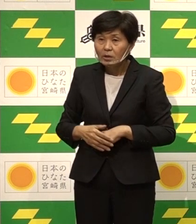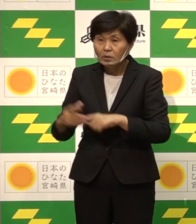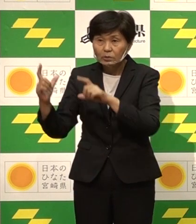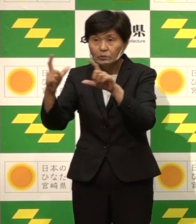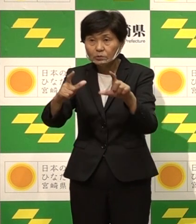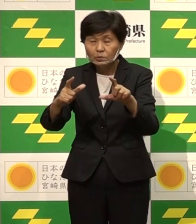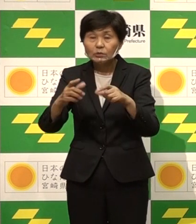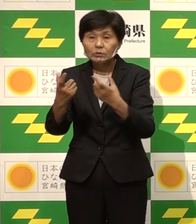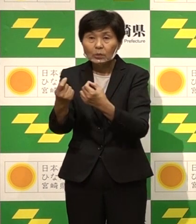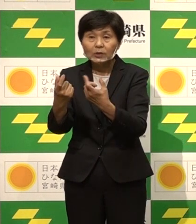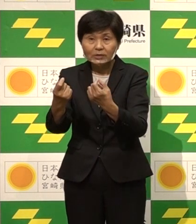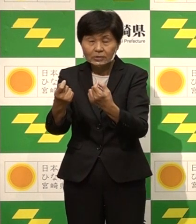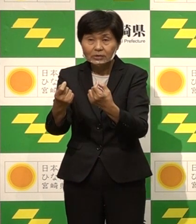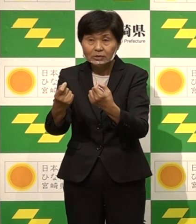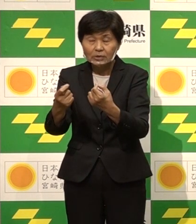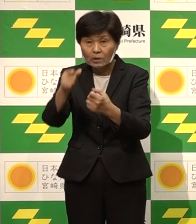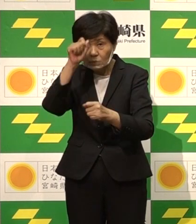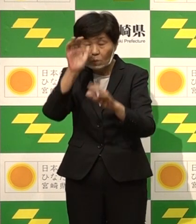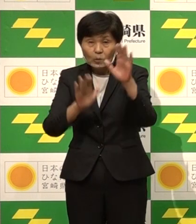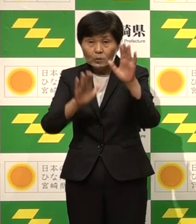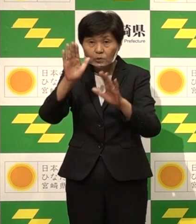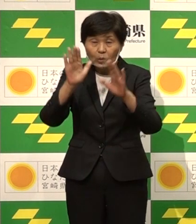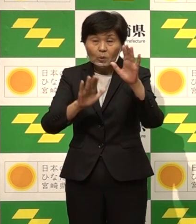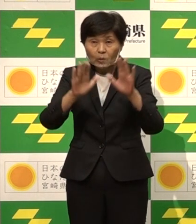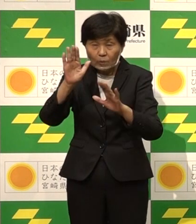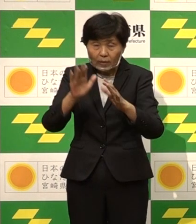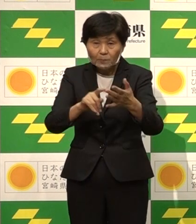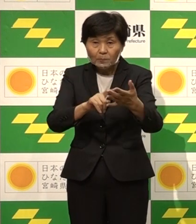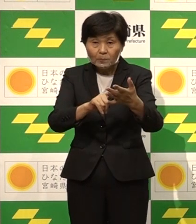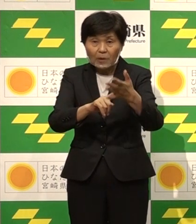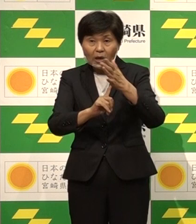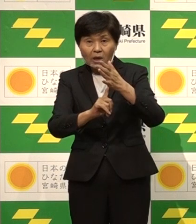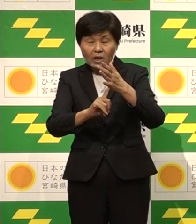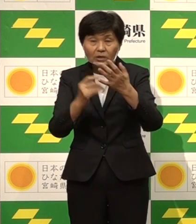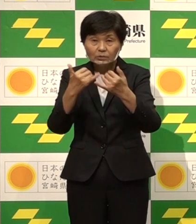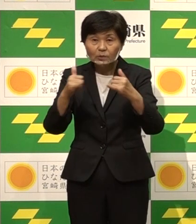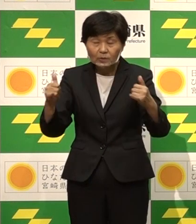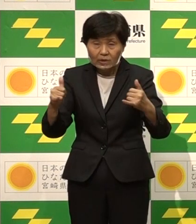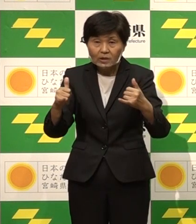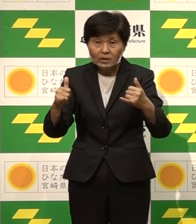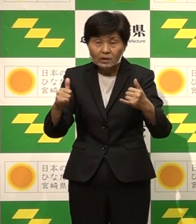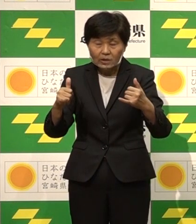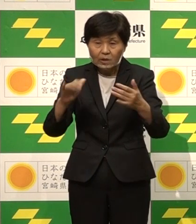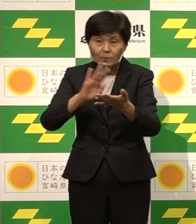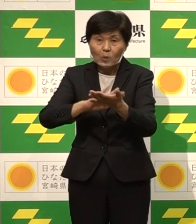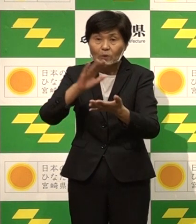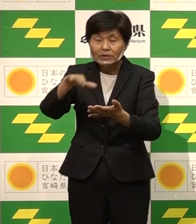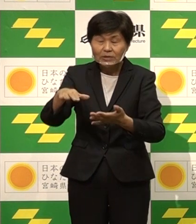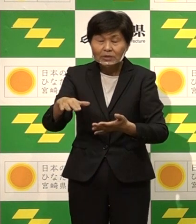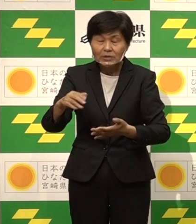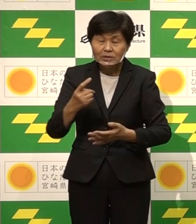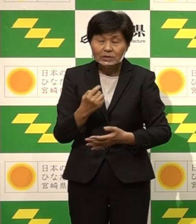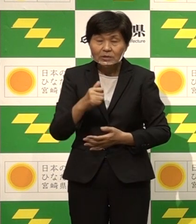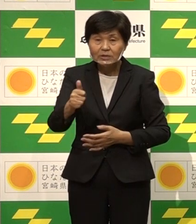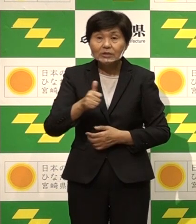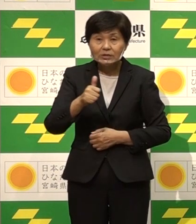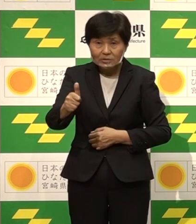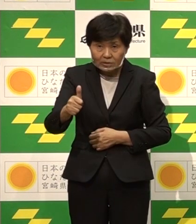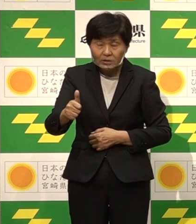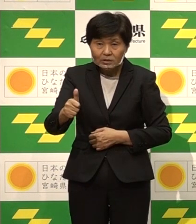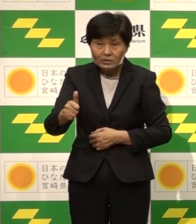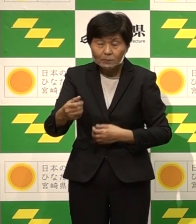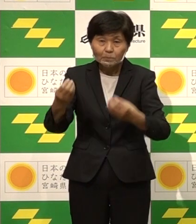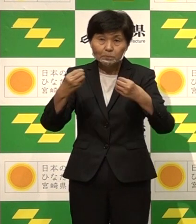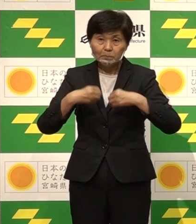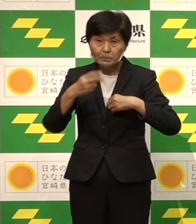の通り、症状が現れた方が、受診につながって、陽性が確認される